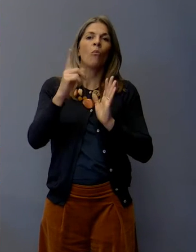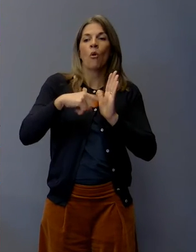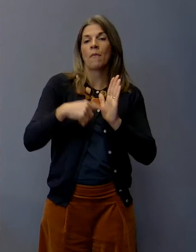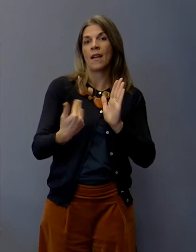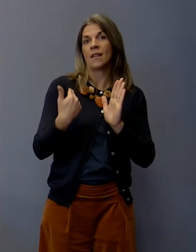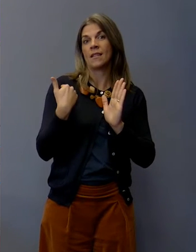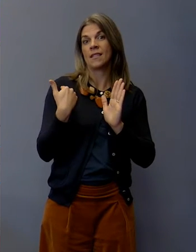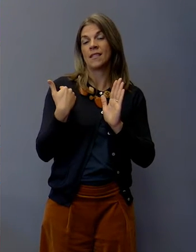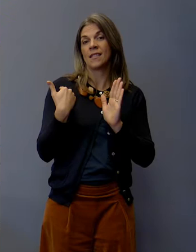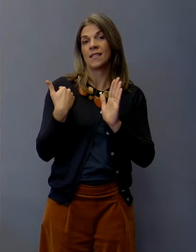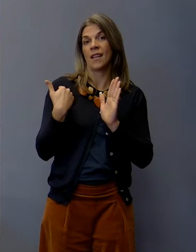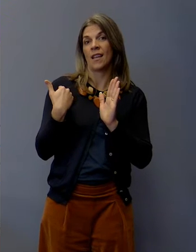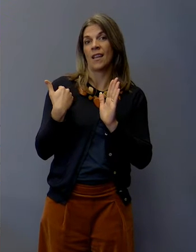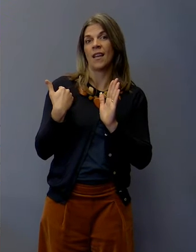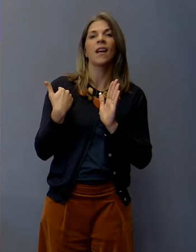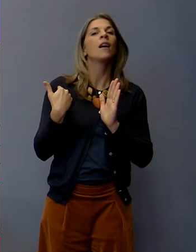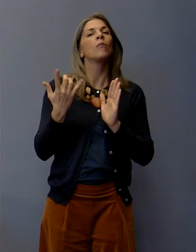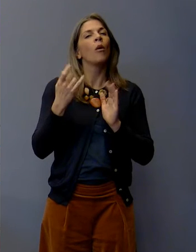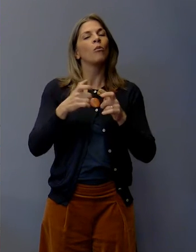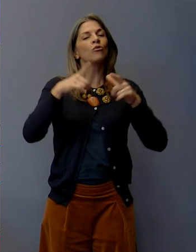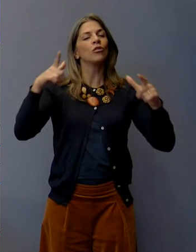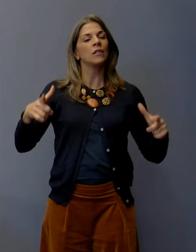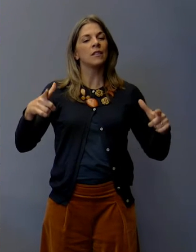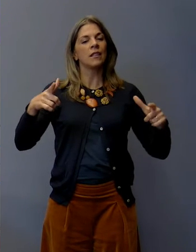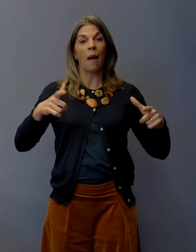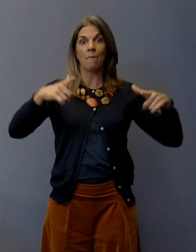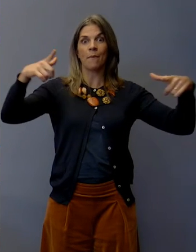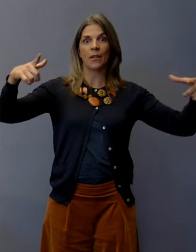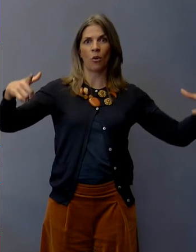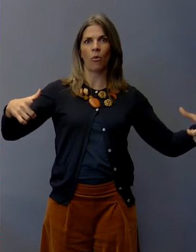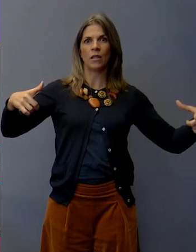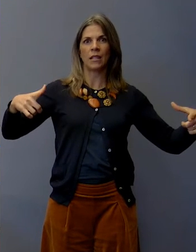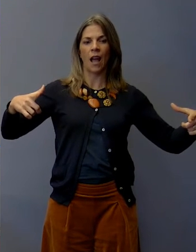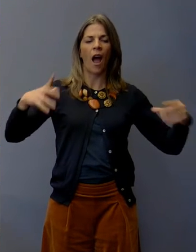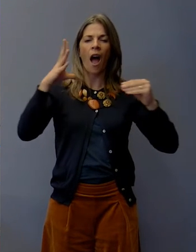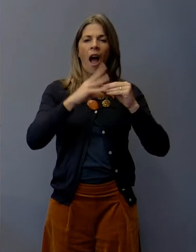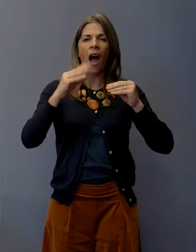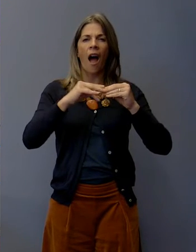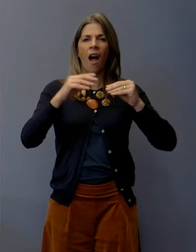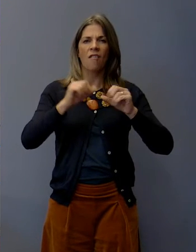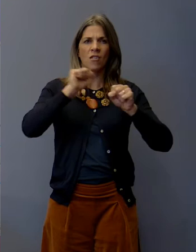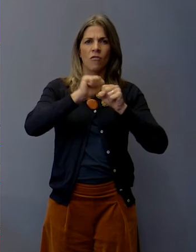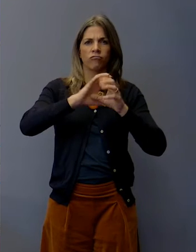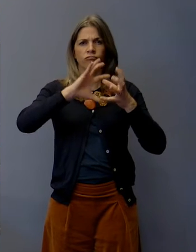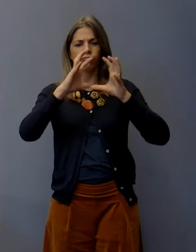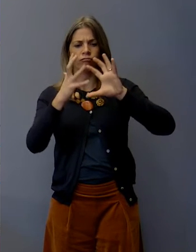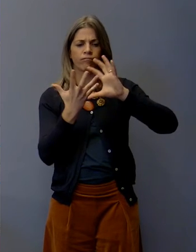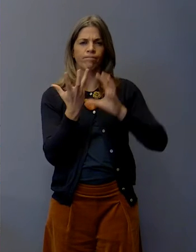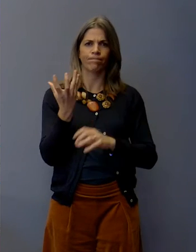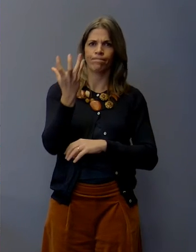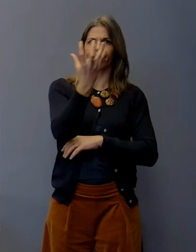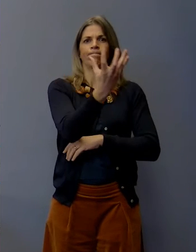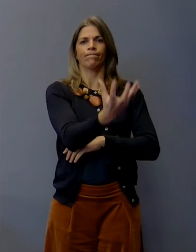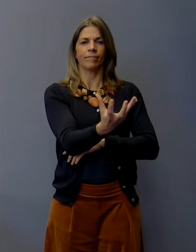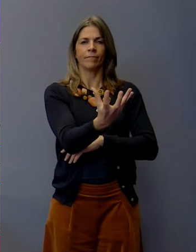quella della realizzazione da parte di città metropolitana di un manufatto che ho vero e proprio obbrobrio che è stata analizzata l'interno da piazzare